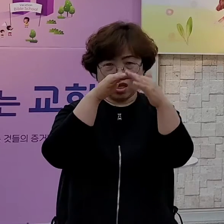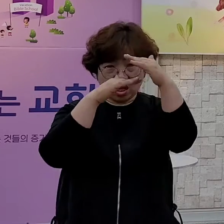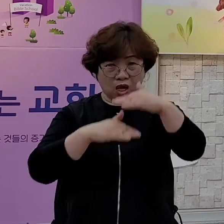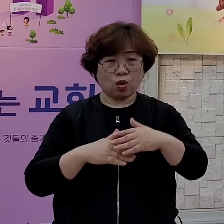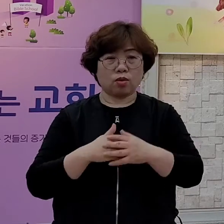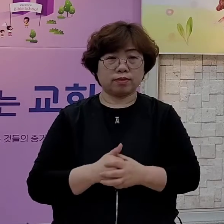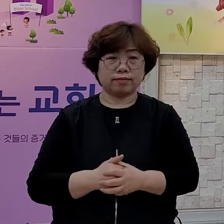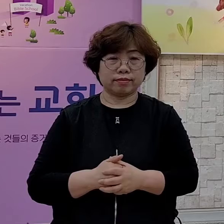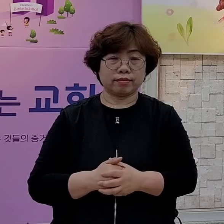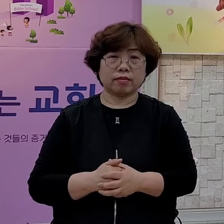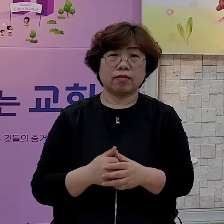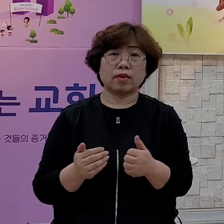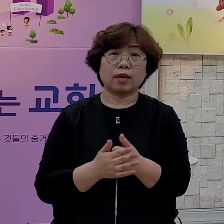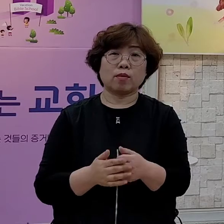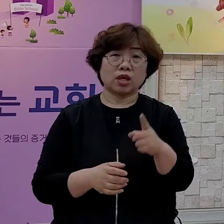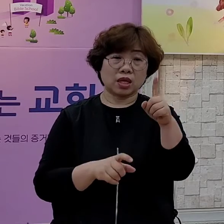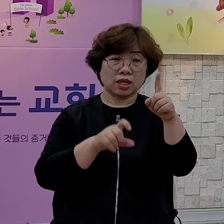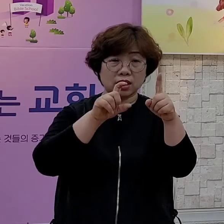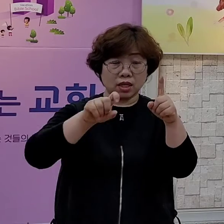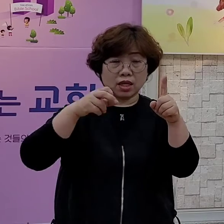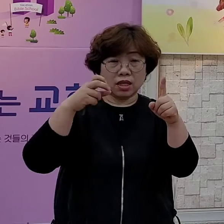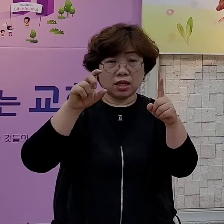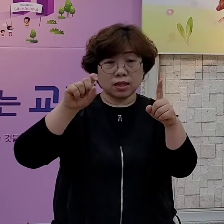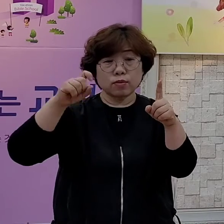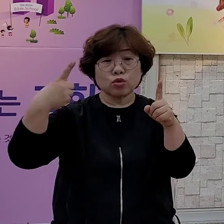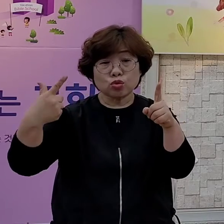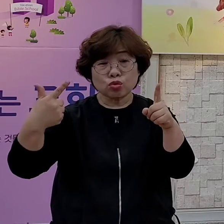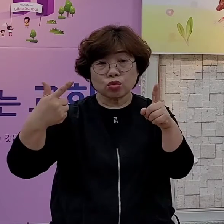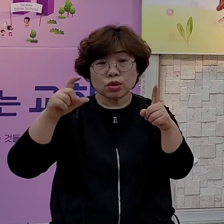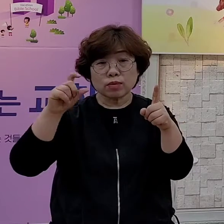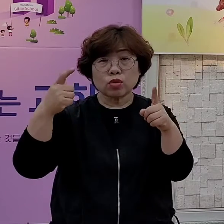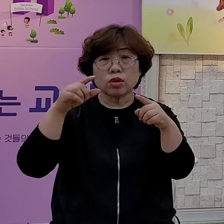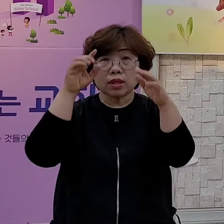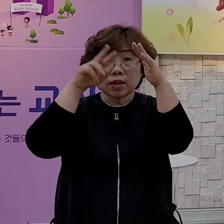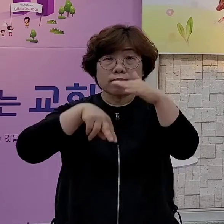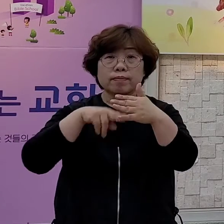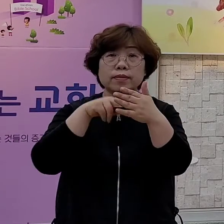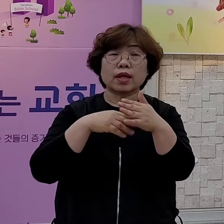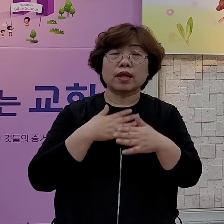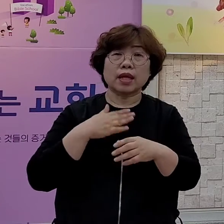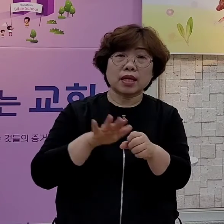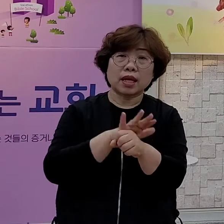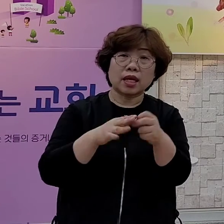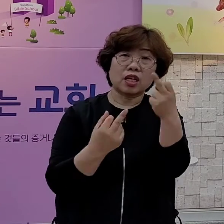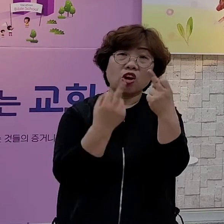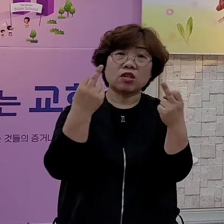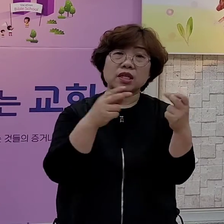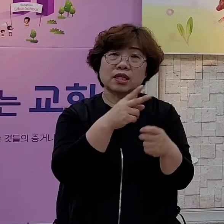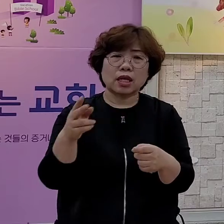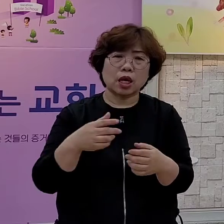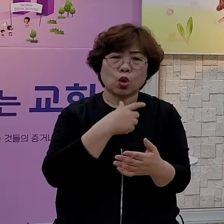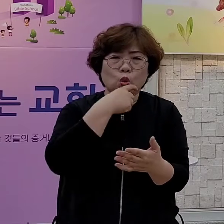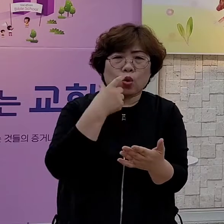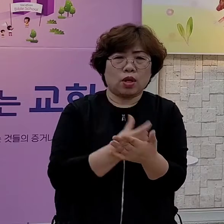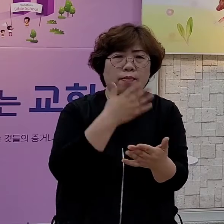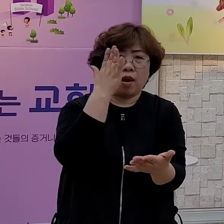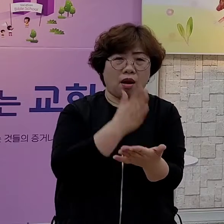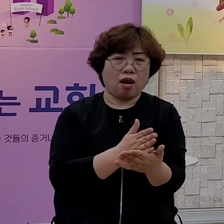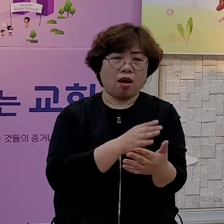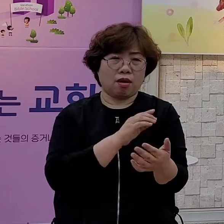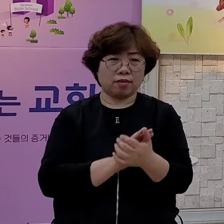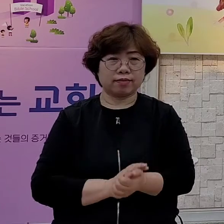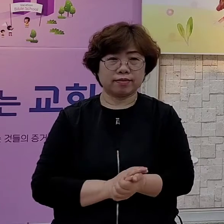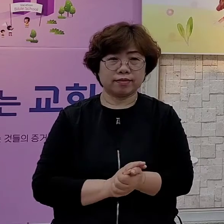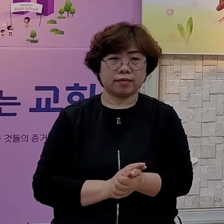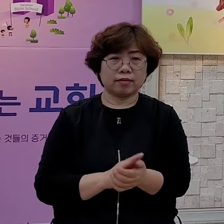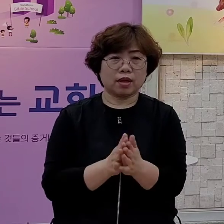16절에 뭐라고 말하는 줄 아세요? 여러분 16절 다 같이 읽습니다. 시작. 내 사랑하는 형제들아 속지 말라.